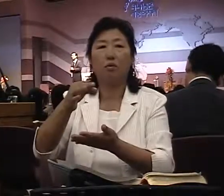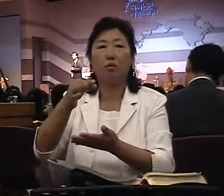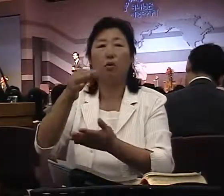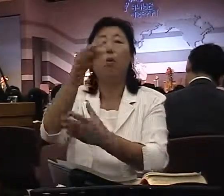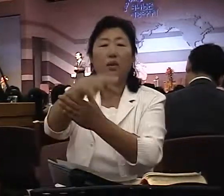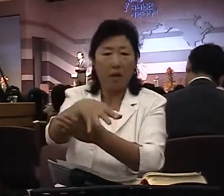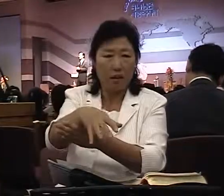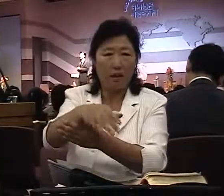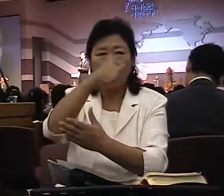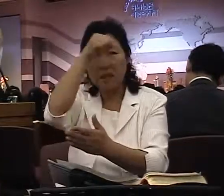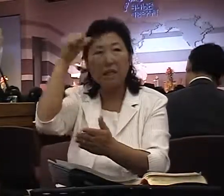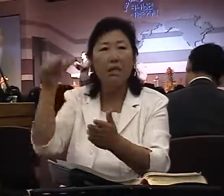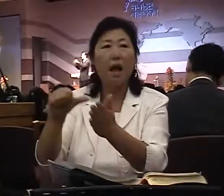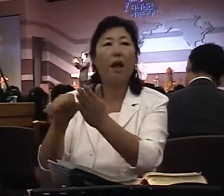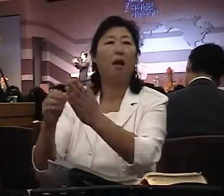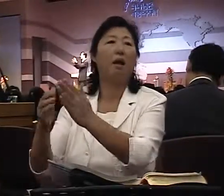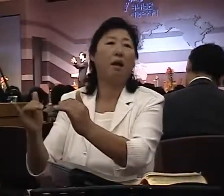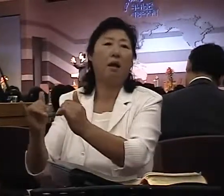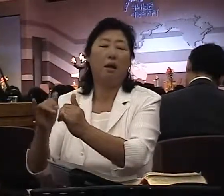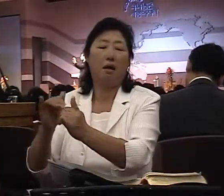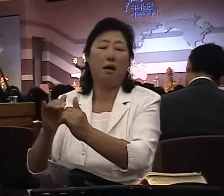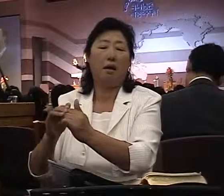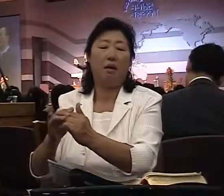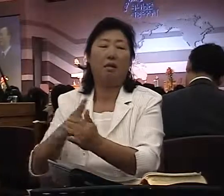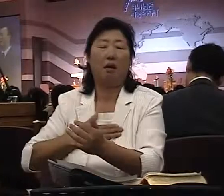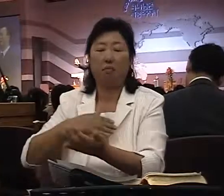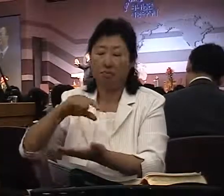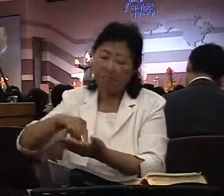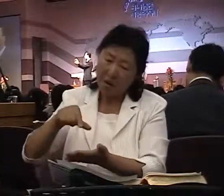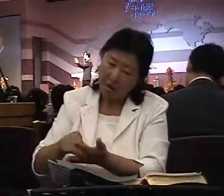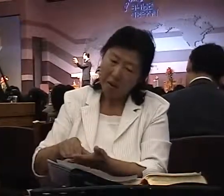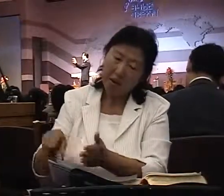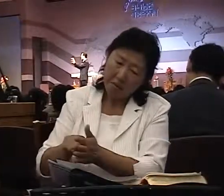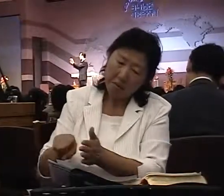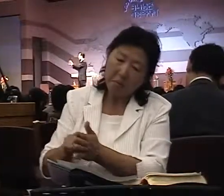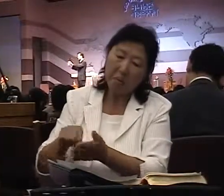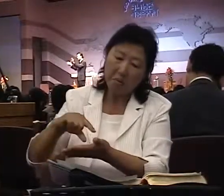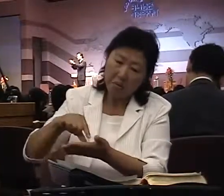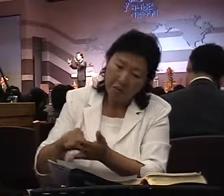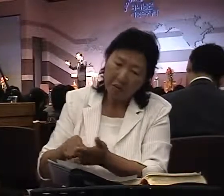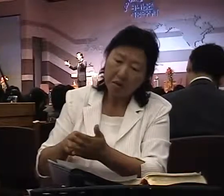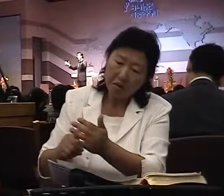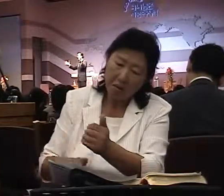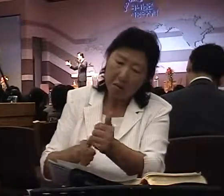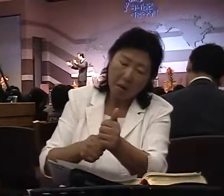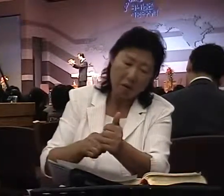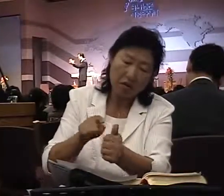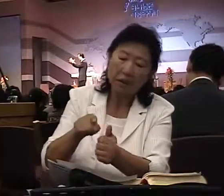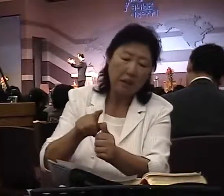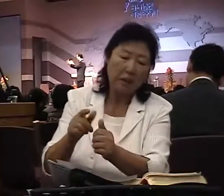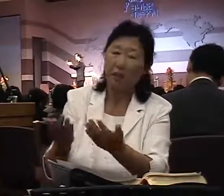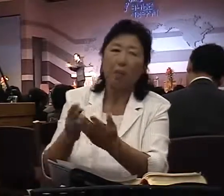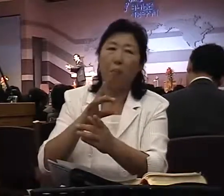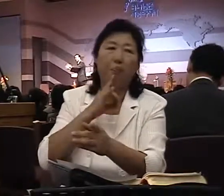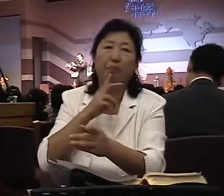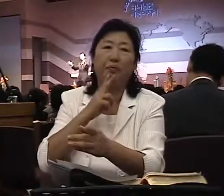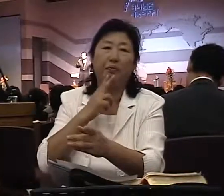내가 그냥 적당히 믿고 적당히 따르고 그런 게 없다고 하는데 적당히 하는 순간